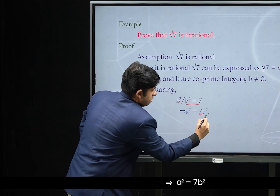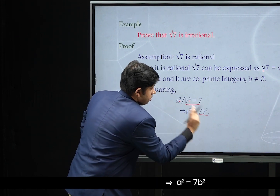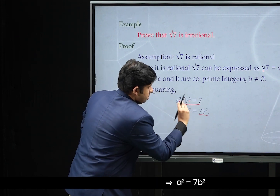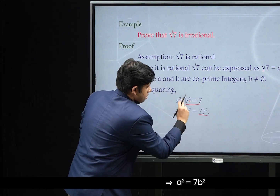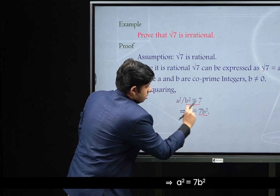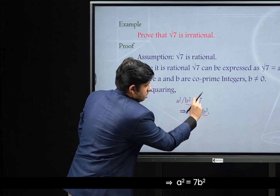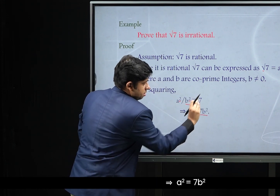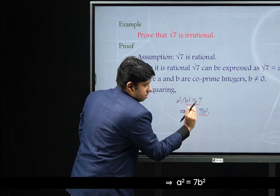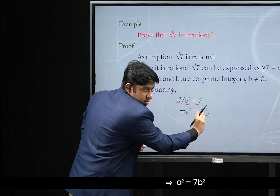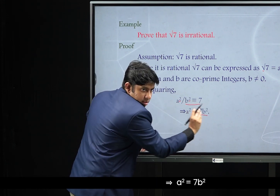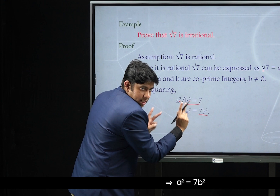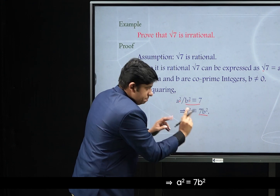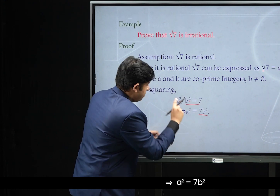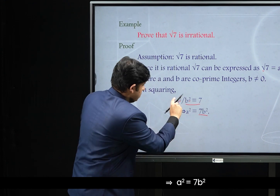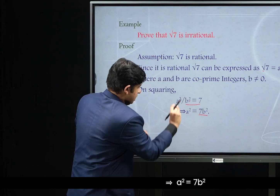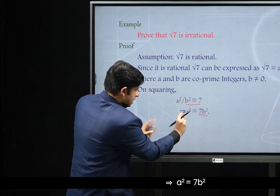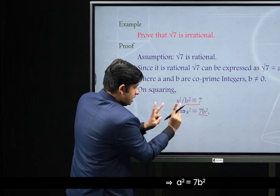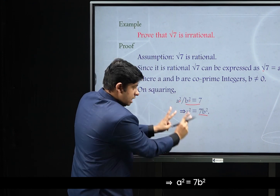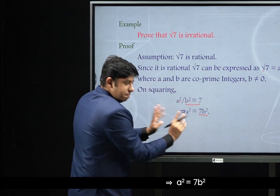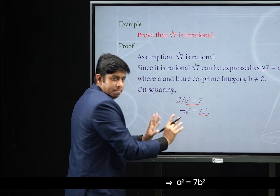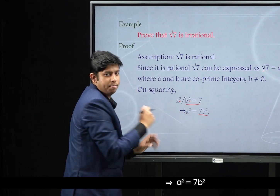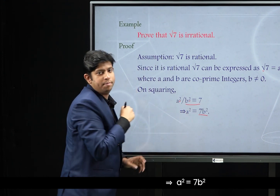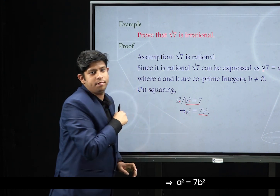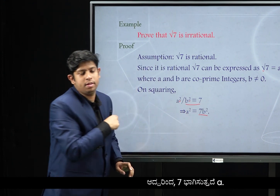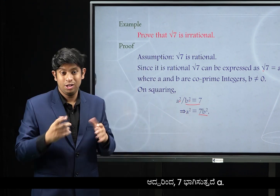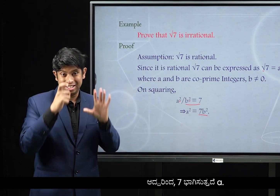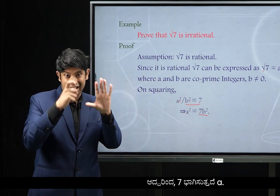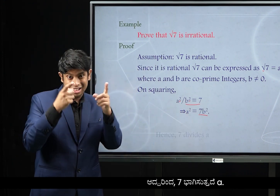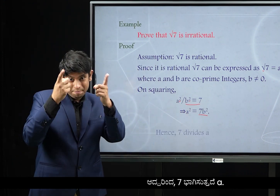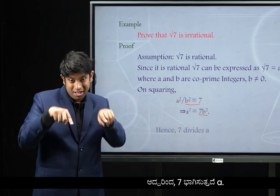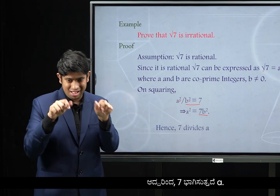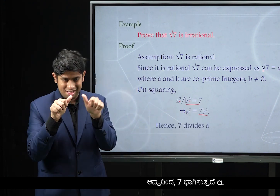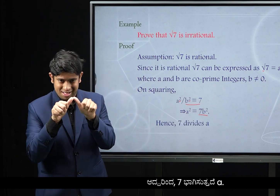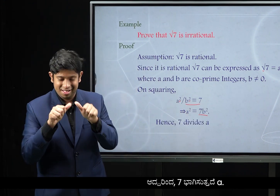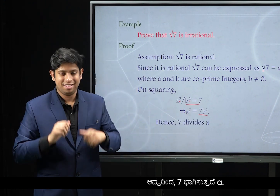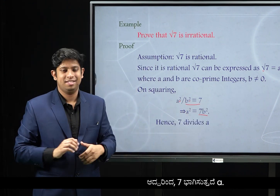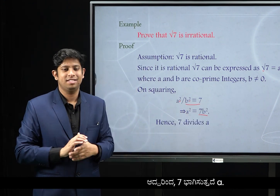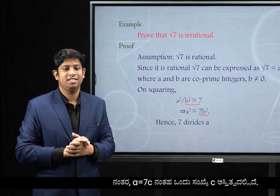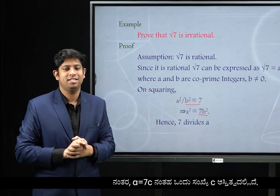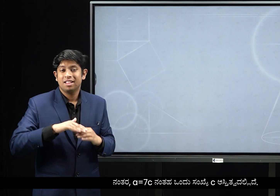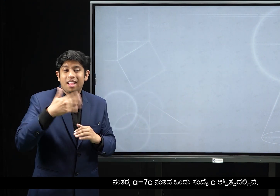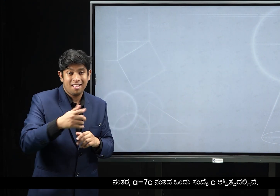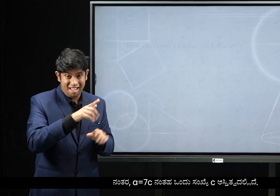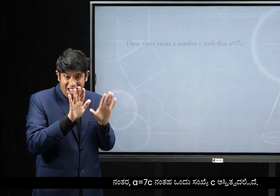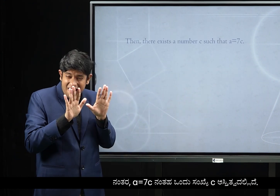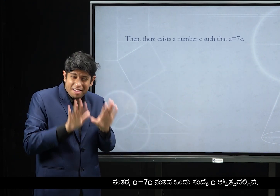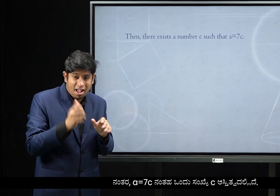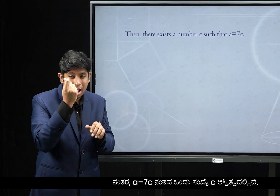A2 ಈಕ್ವಲ್ಸ್ 7B2. ಆದ್ದರಿಂದ 7 ಭಾಗಿಸುತ್ತದೆ A. ನಂತರ A ಈಕ್ವಲ್ಸ್